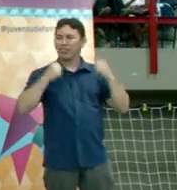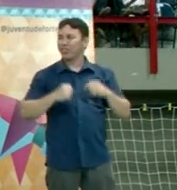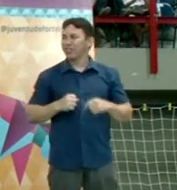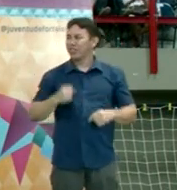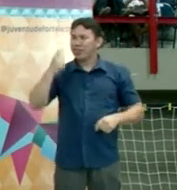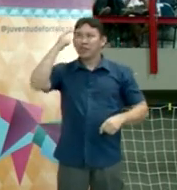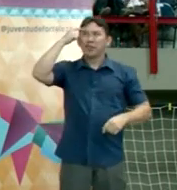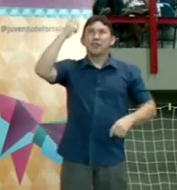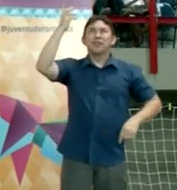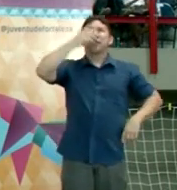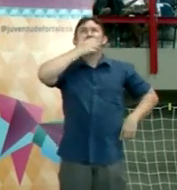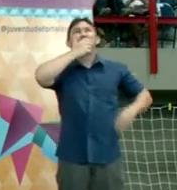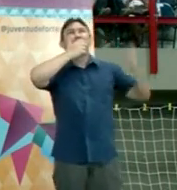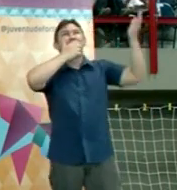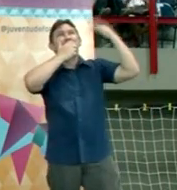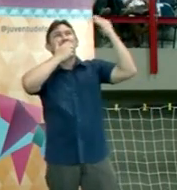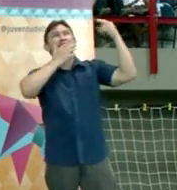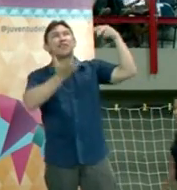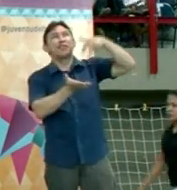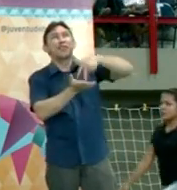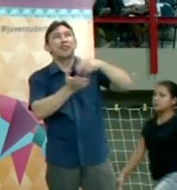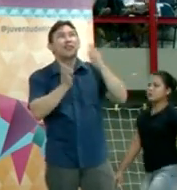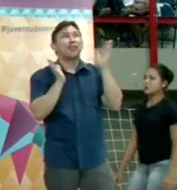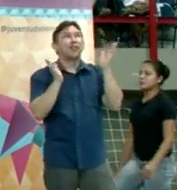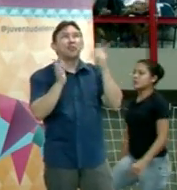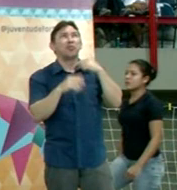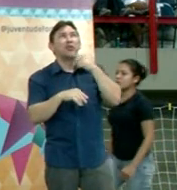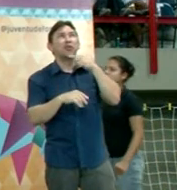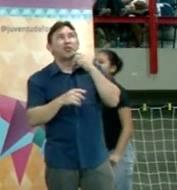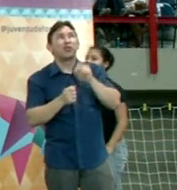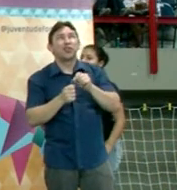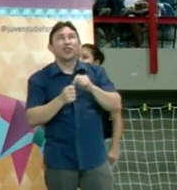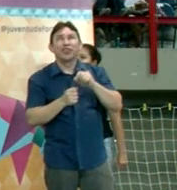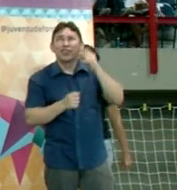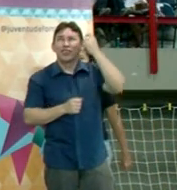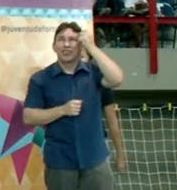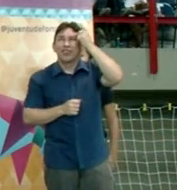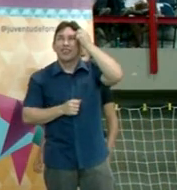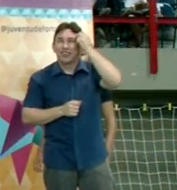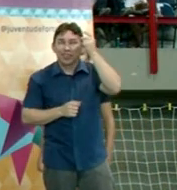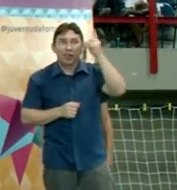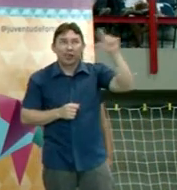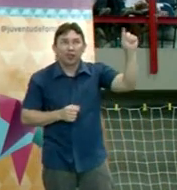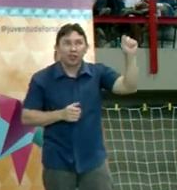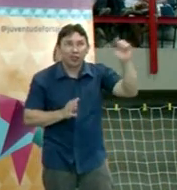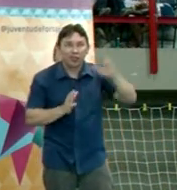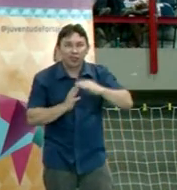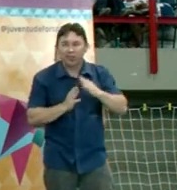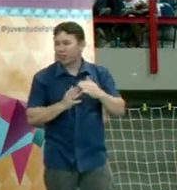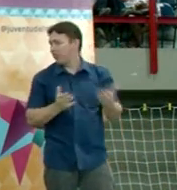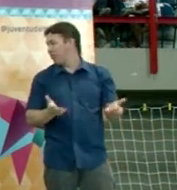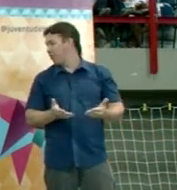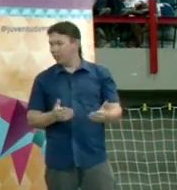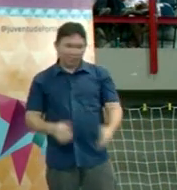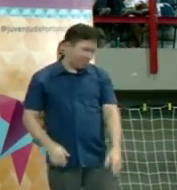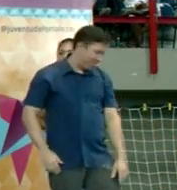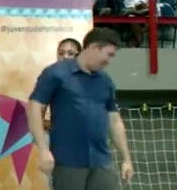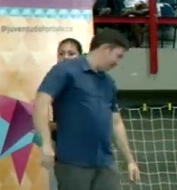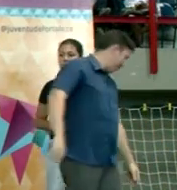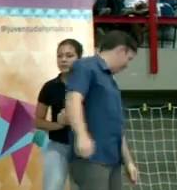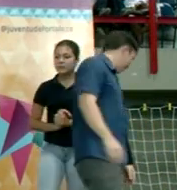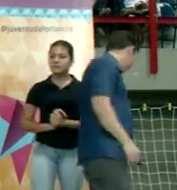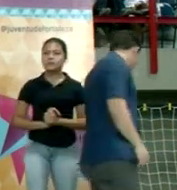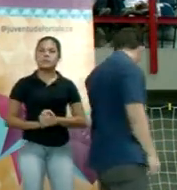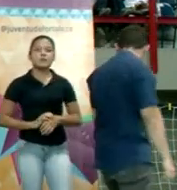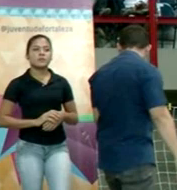Eu pensei nesse negócio desde a última vez que eu vim aqui, mas só tu vai conseguir fazer. Eu lembrei quando eu fui embora. Esse pessoal já fez ola aqui alguma